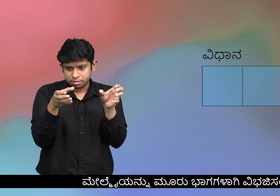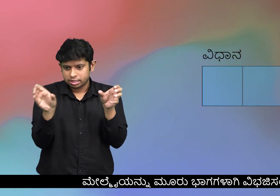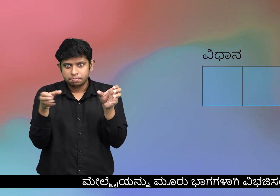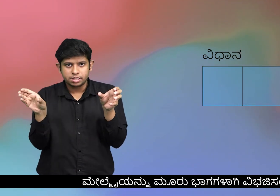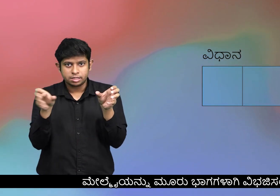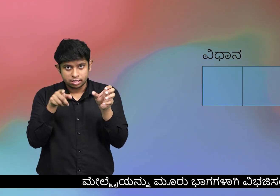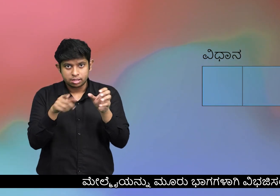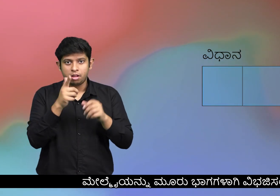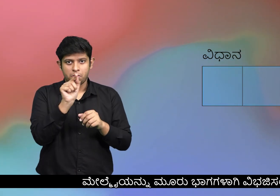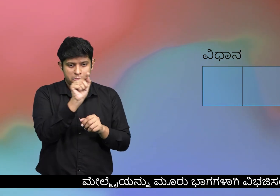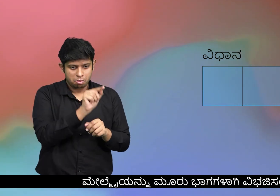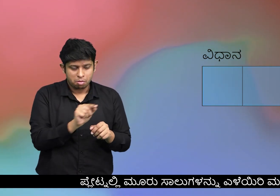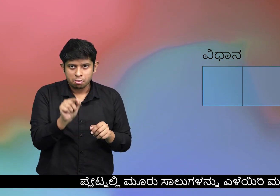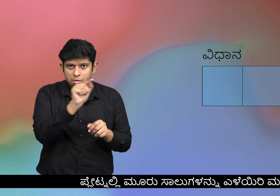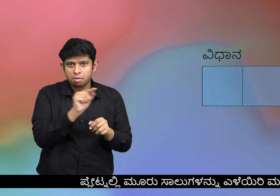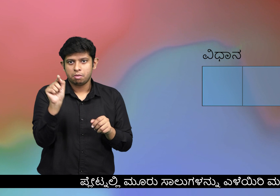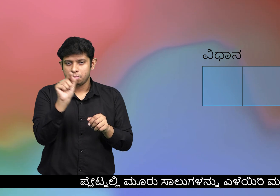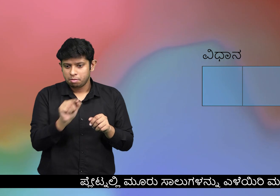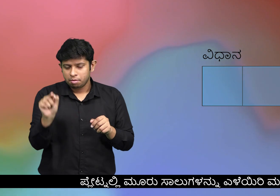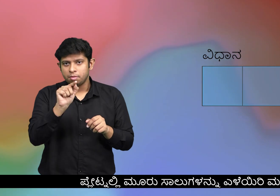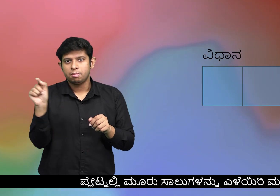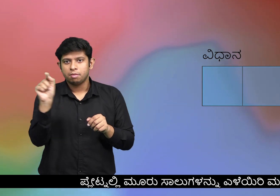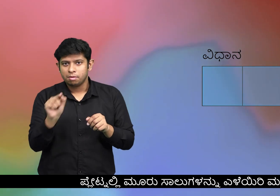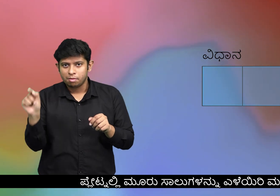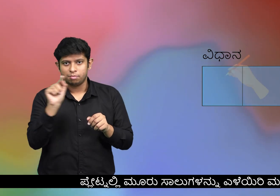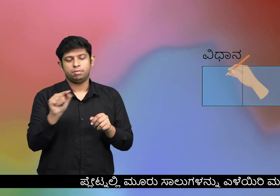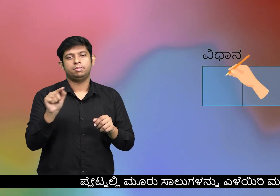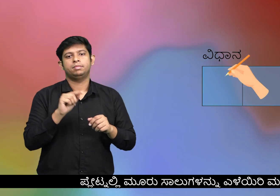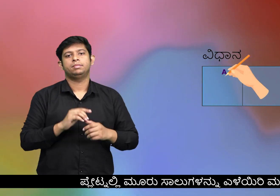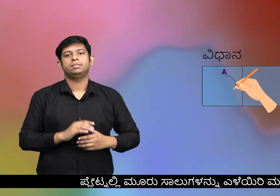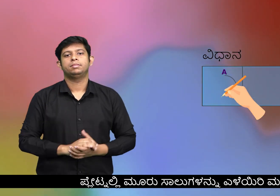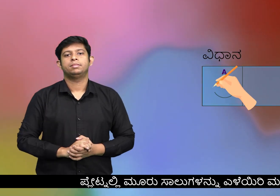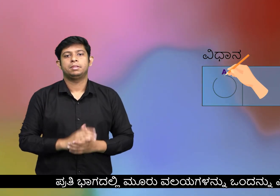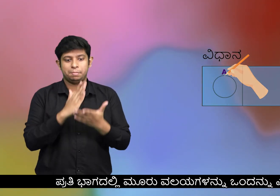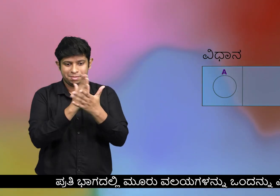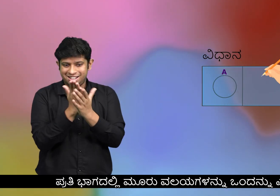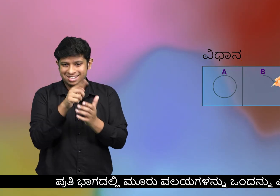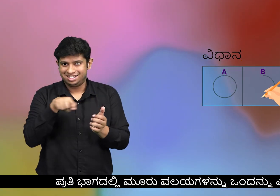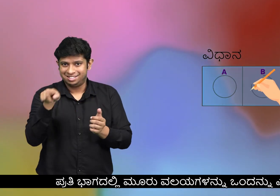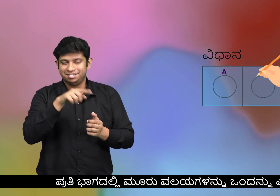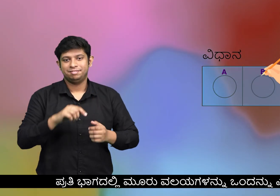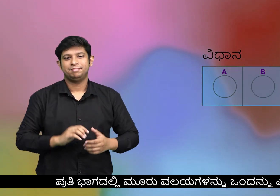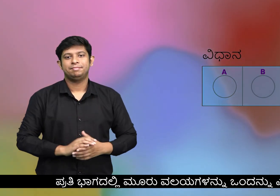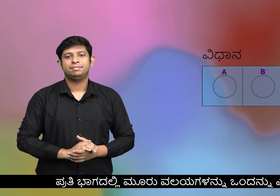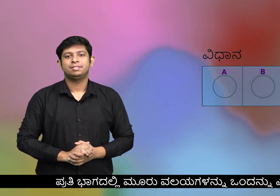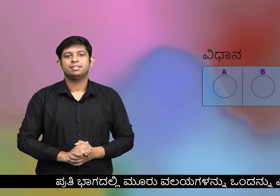ಭಾಗಗಳಾಗಿ ವಿಭಜಿಸಲು ಪ್ಲೇಟ್ನಲ್ಲಿ 3 ಸಾಲುಗಳನ್ನು ಎಳೆಯಿರಿ ಮತ್ತು ಪ್ರತಿ ಭಾಗದಲ್ಲಿ 3 ವಲಯಗಳನ್ನು